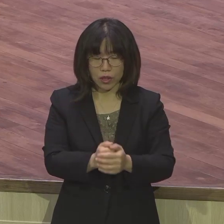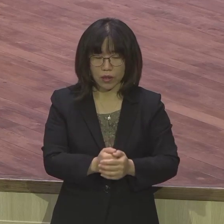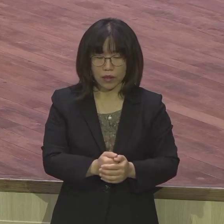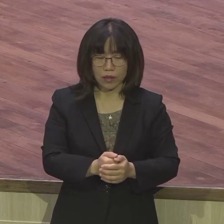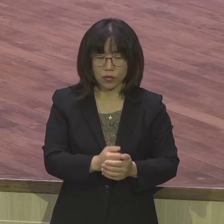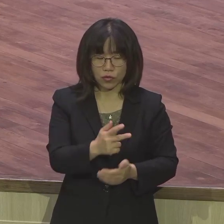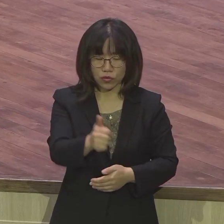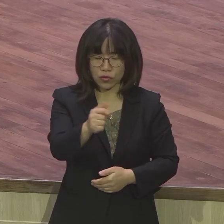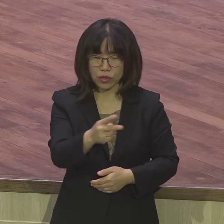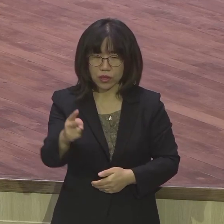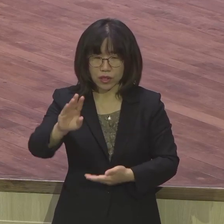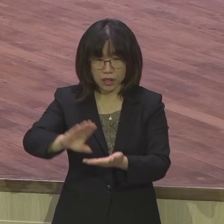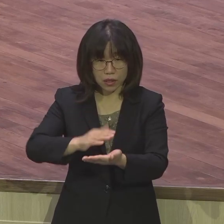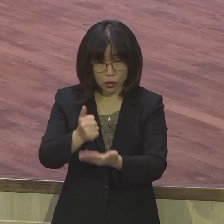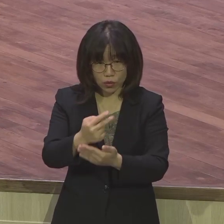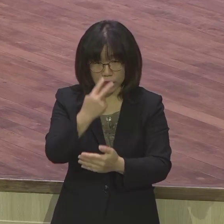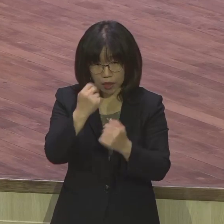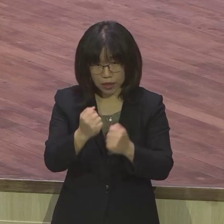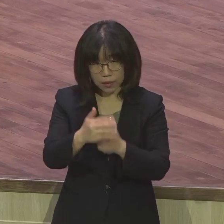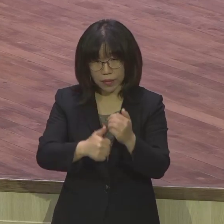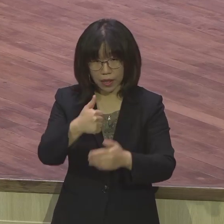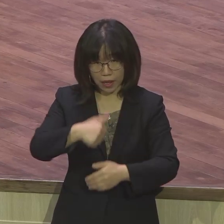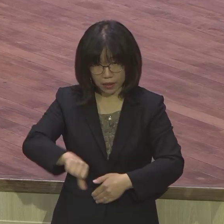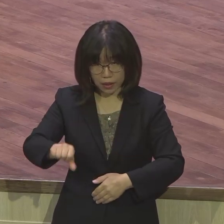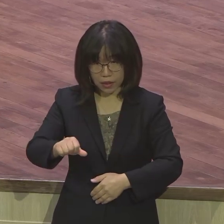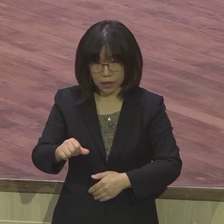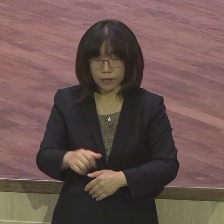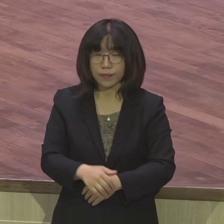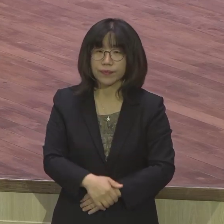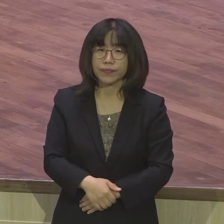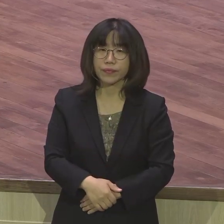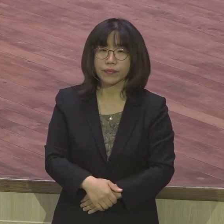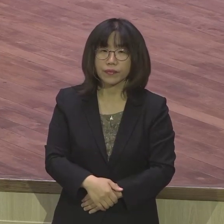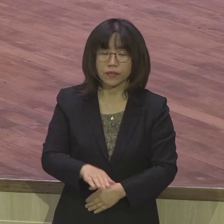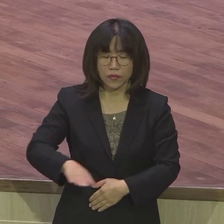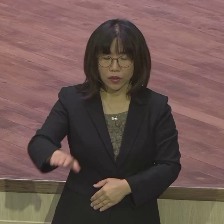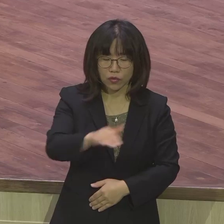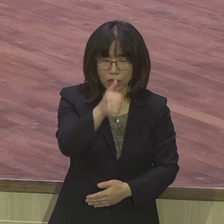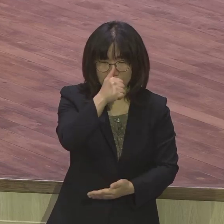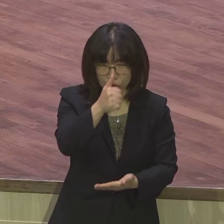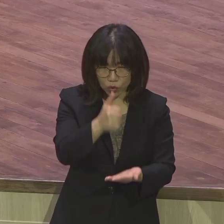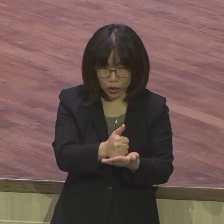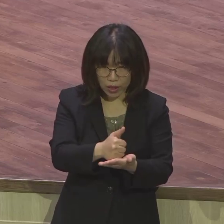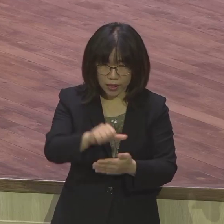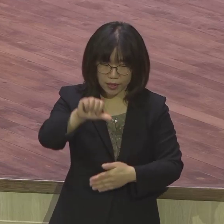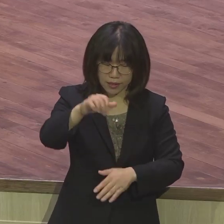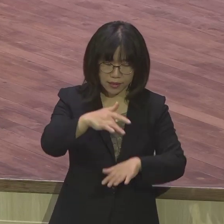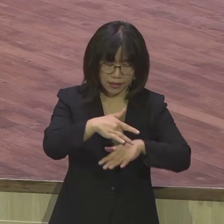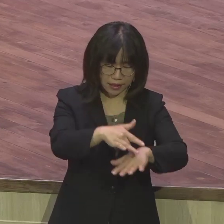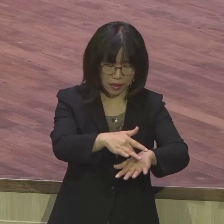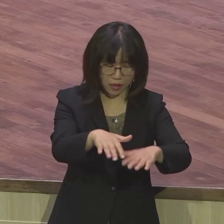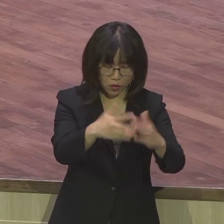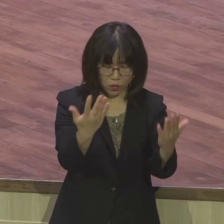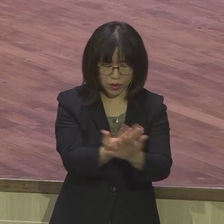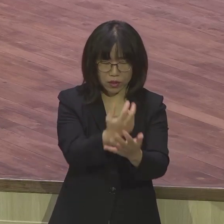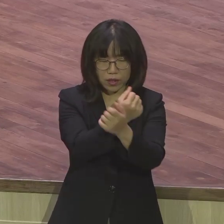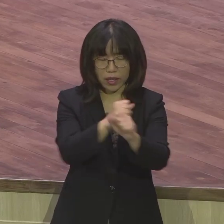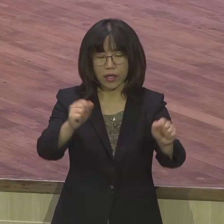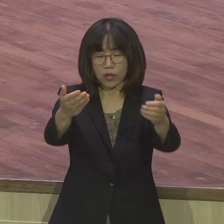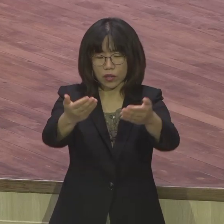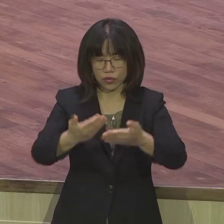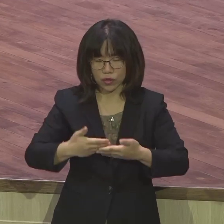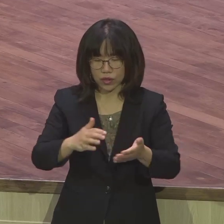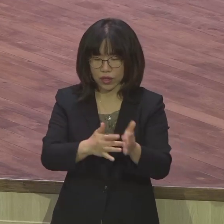오셔서 하나님 만나는 길을 여시고 우리의 죄 문제와 사단의 문제를 십자가에서 완벽하게 해결해 주신 사실을